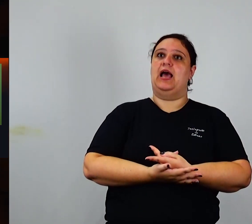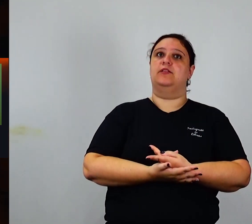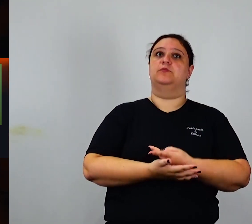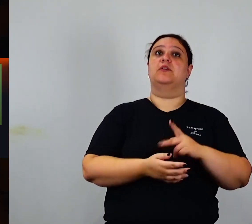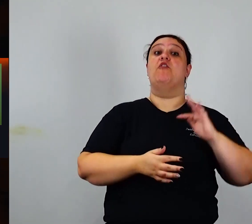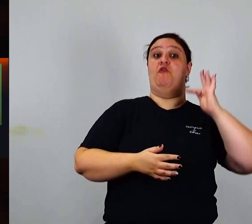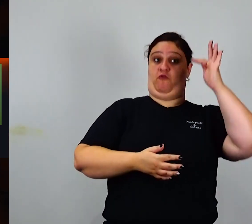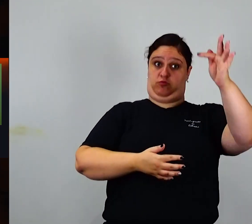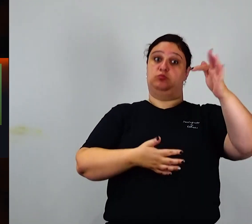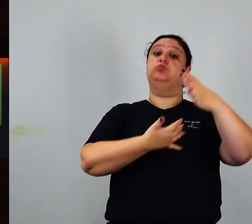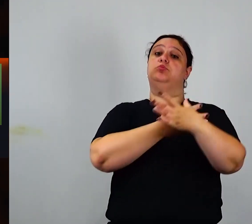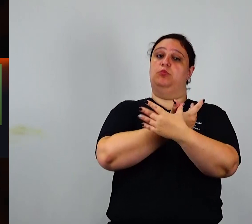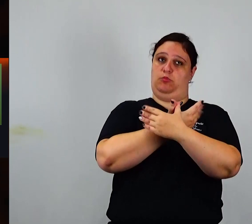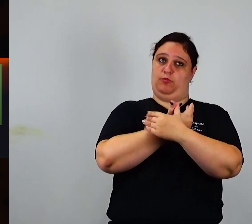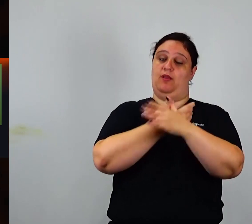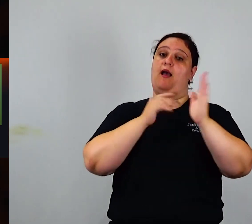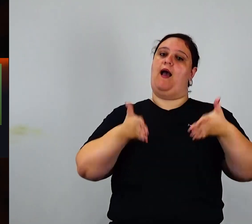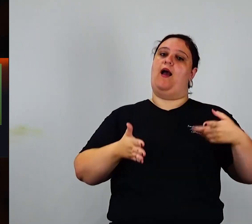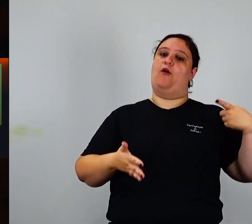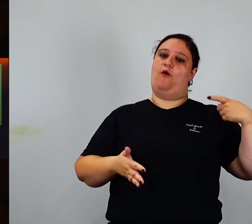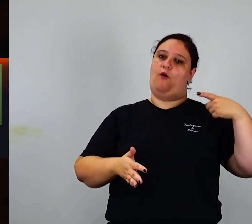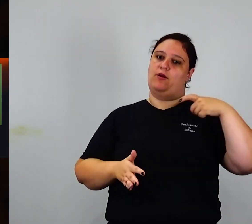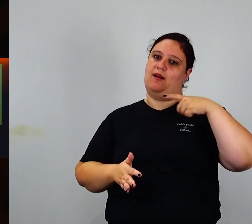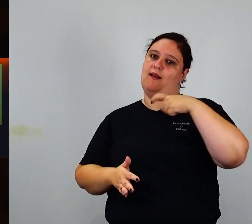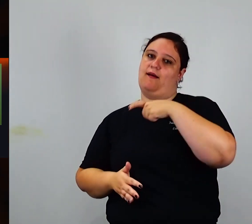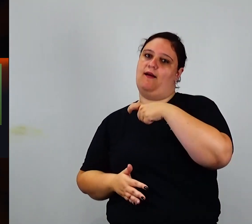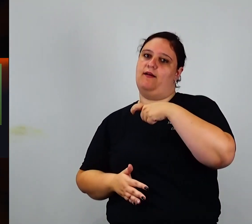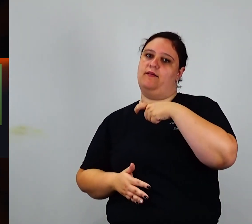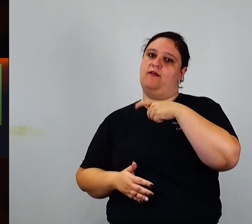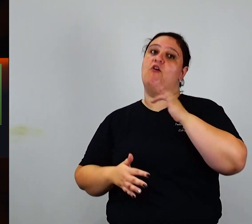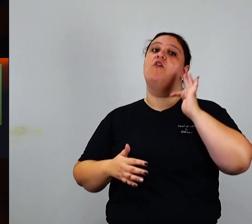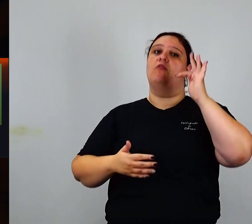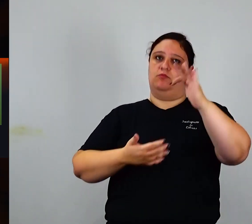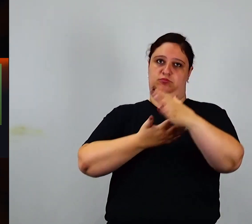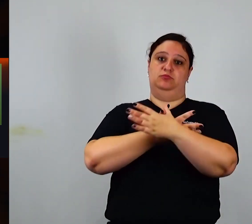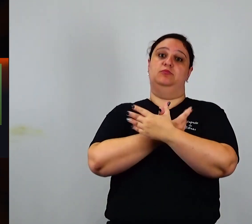borboleta. A realidade da borboleta está ali,